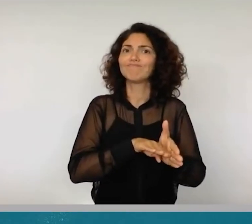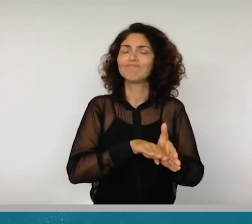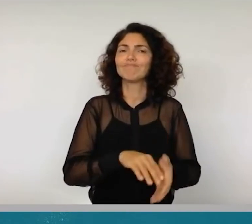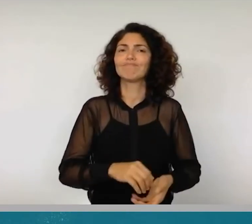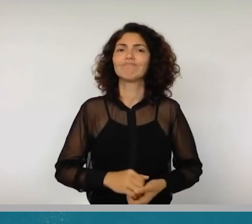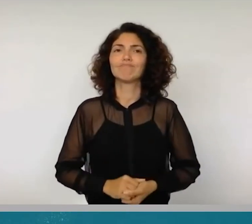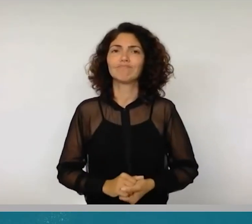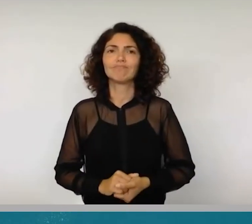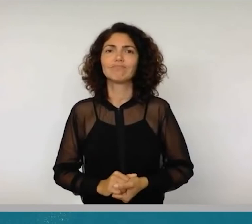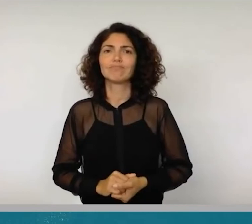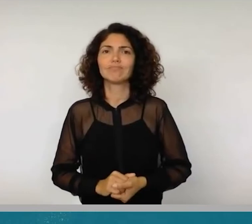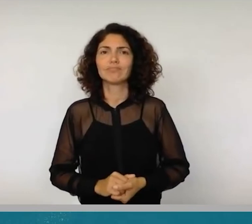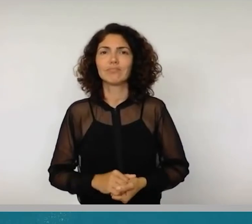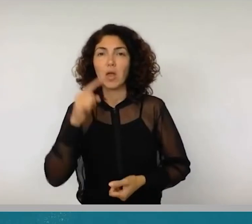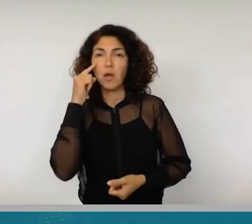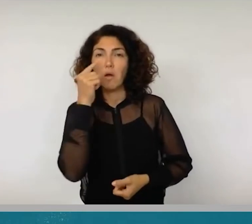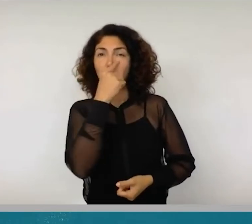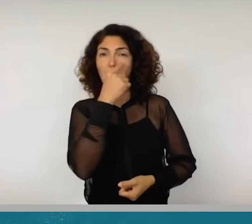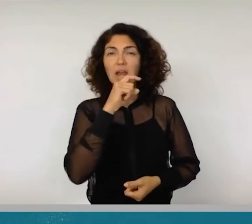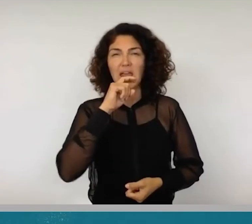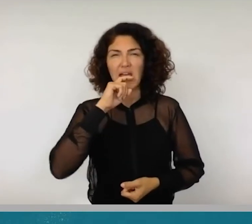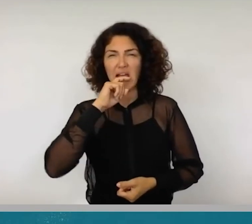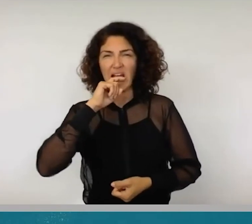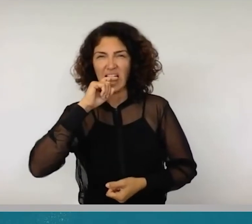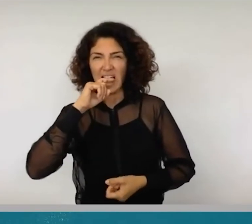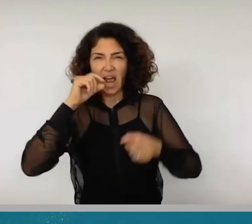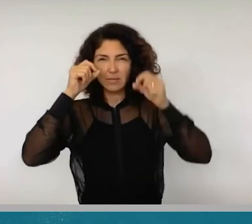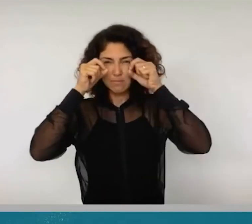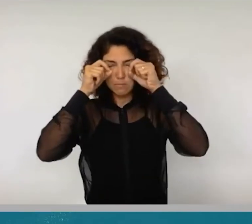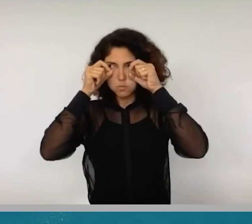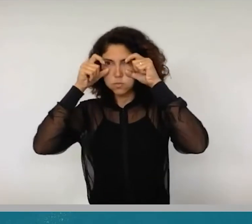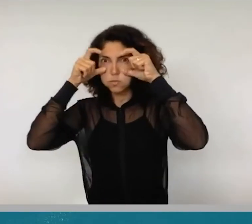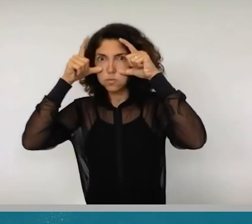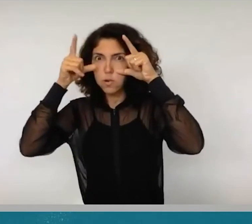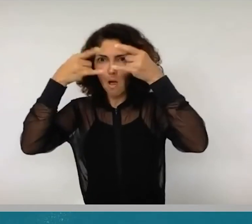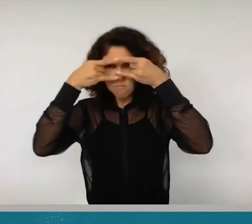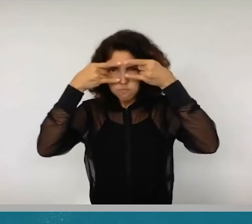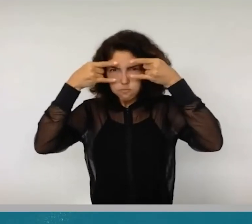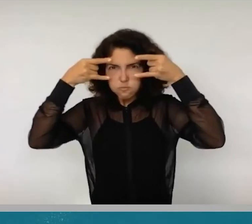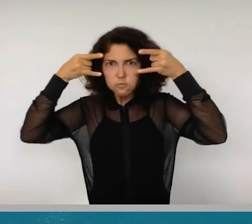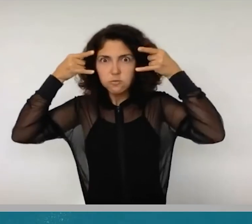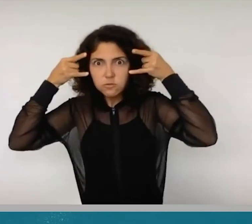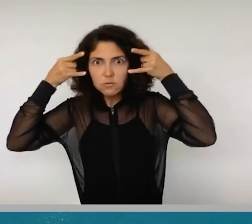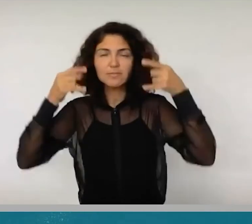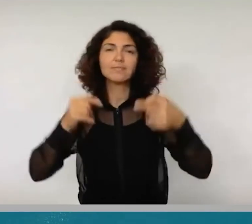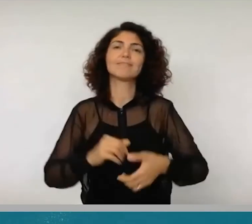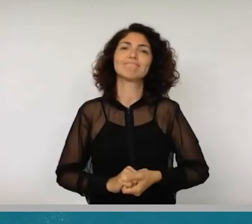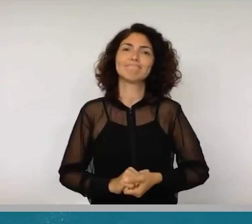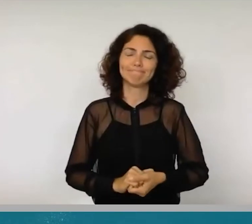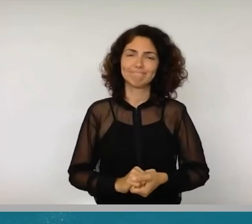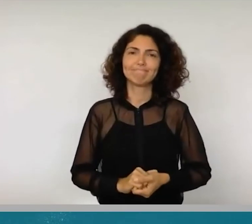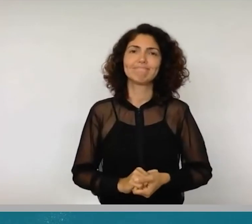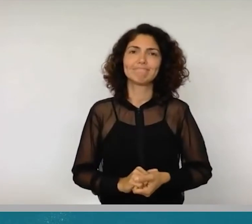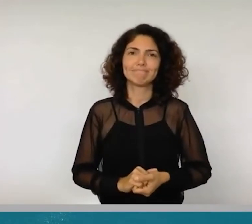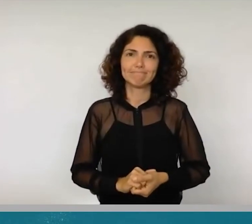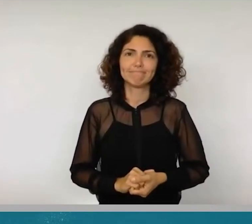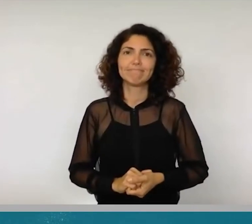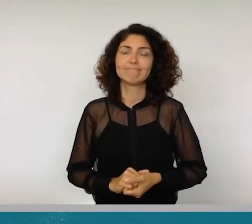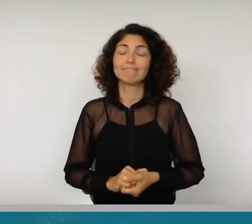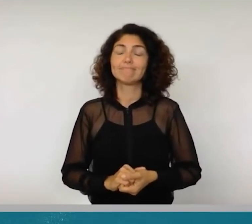olhos mesquinhos, esses olhos de avareza, tá? Então agora você consegue entender que também fala do